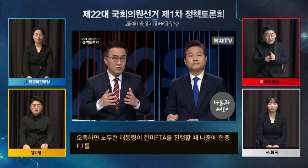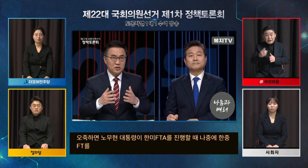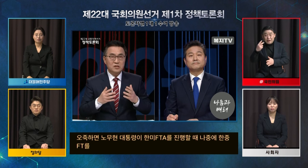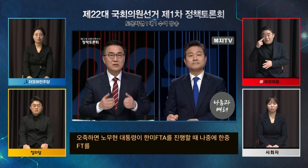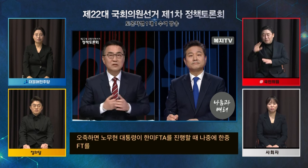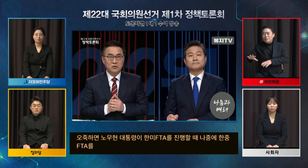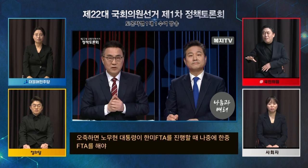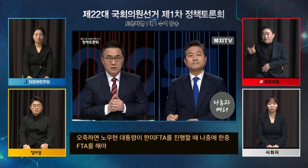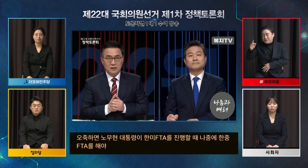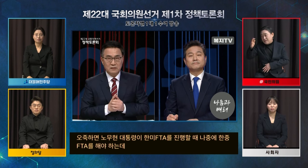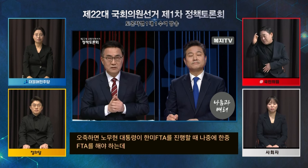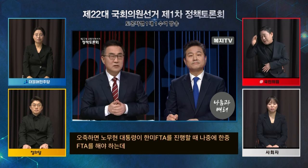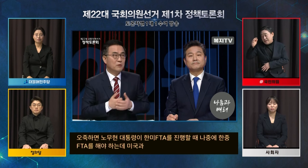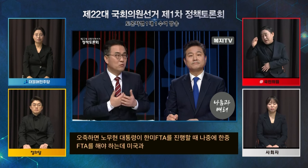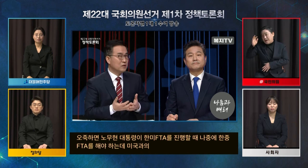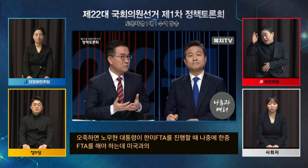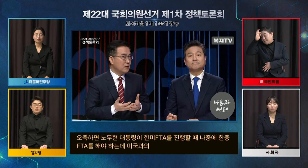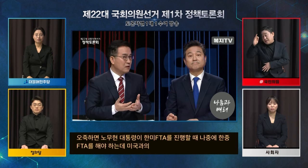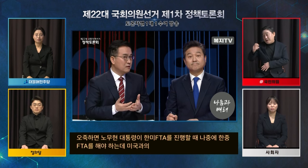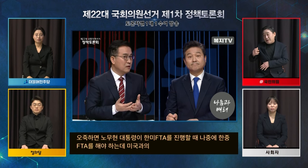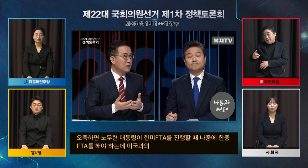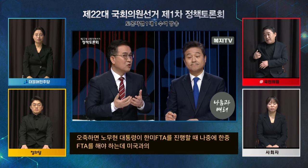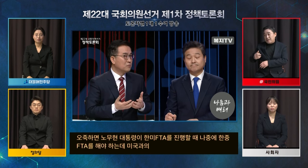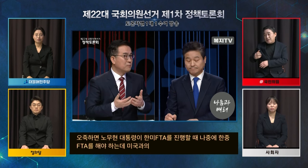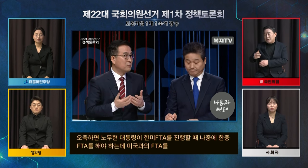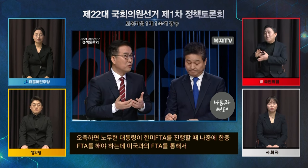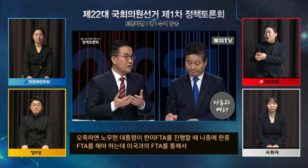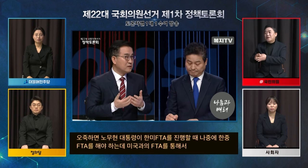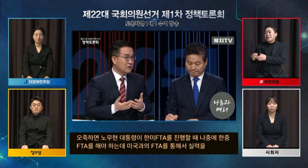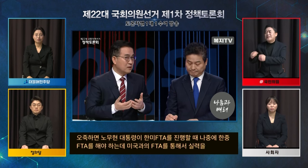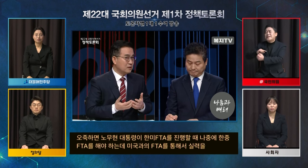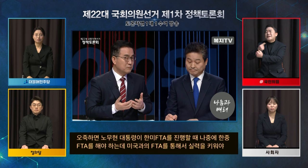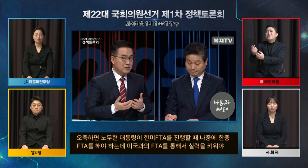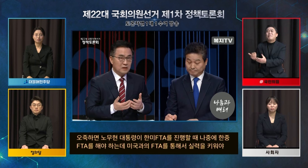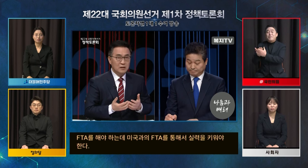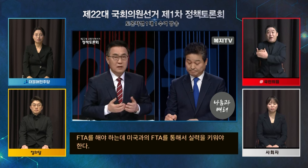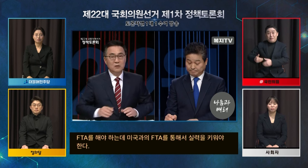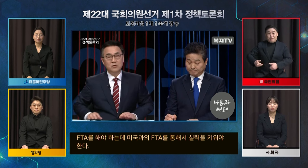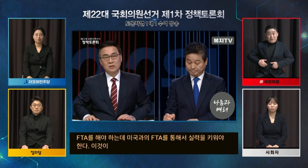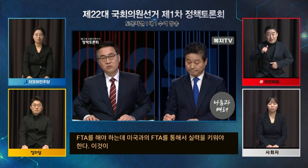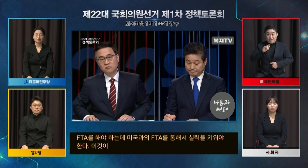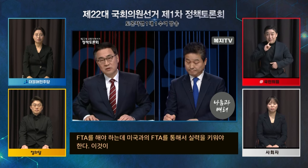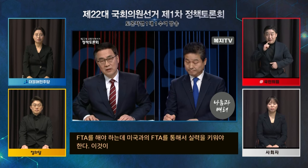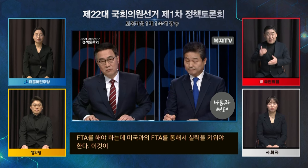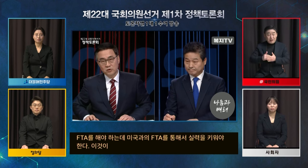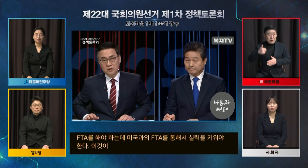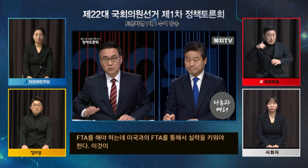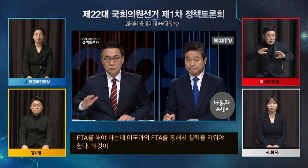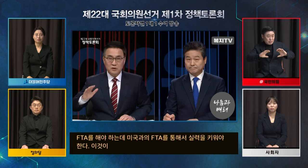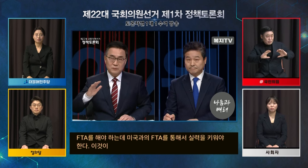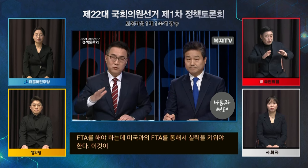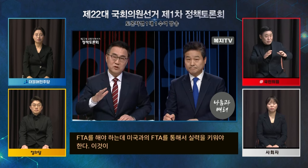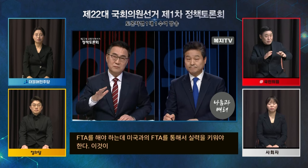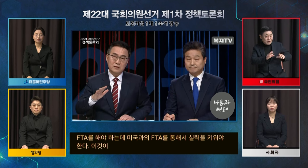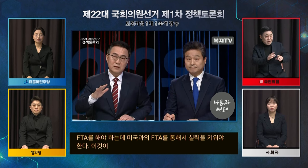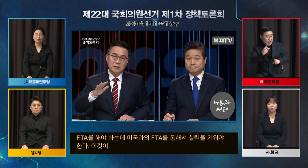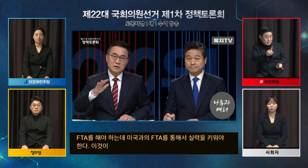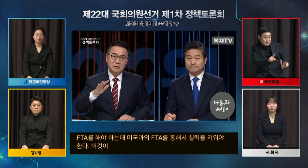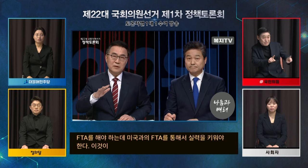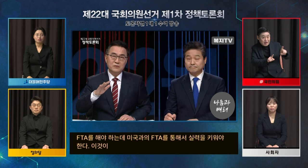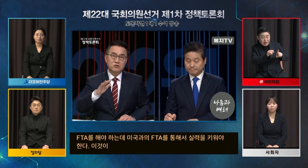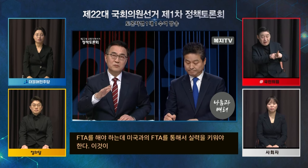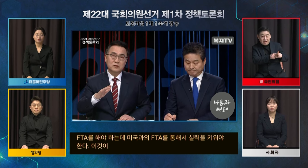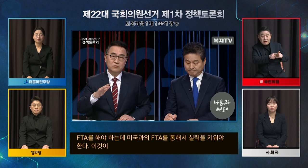FTA를 통해서 실력을 키워야 된다. 그것이 바로 우리가 지금 이야기하는 글로벌 피보탈 스테이트 같은 겁니다. 우리가 중국이 아무리 우리보다 앞서고 있지만